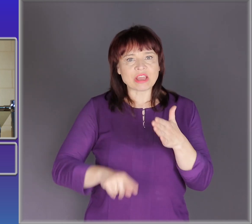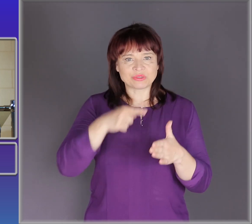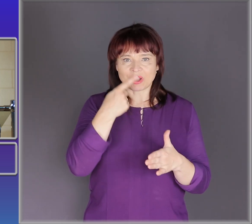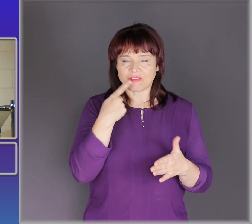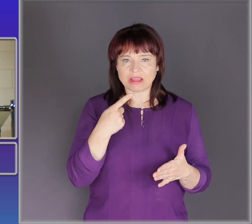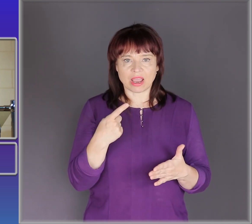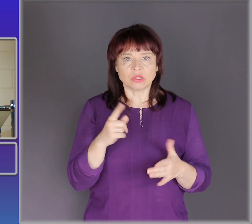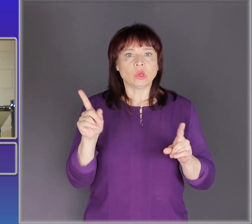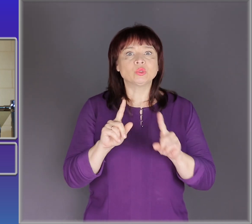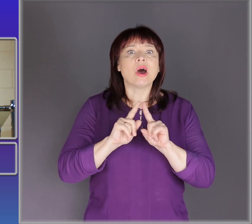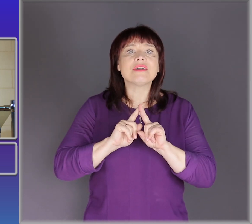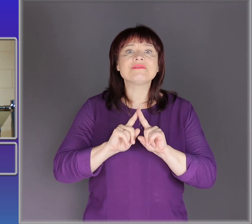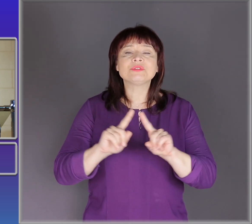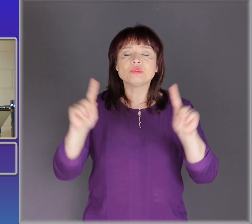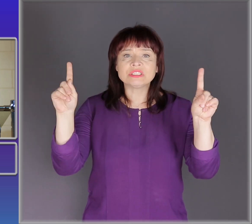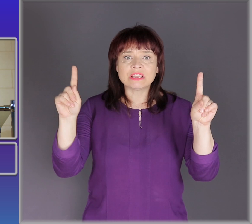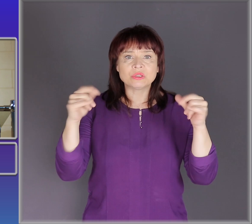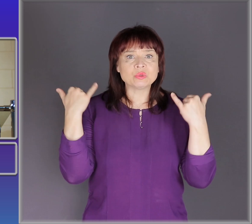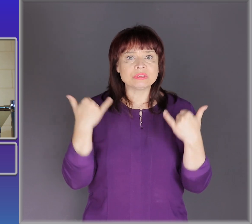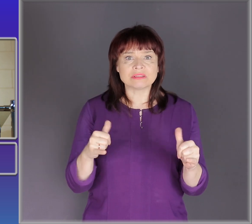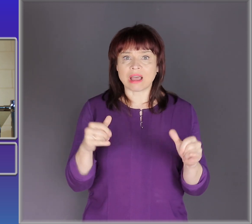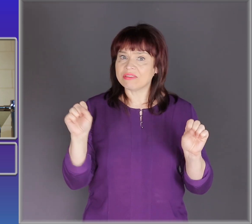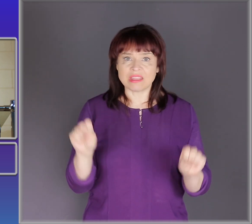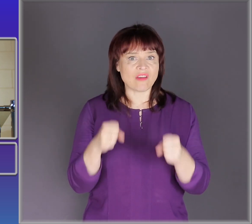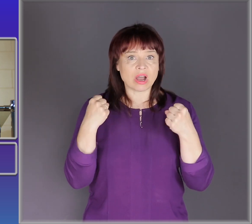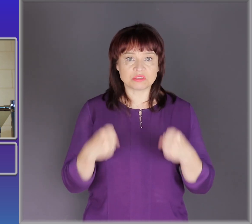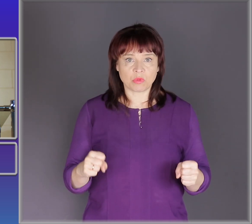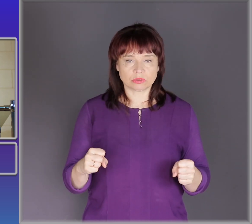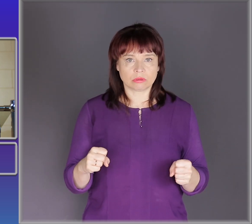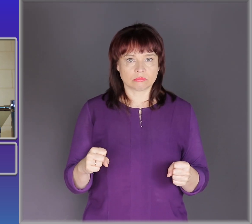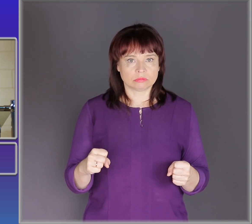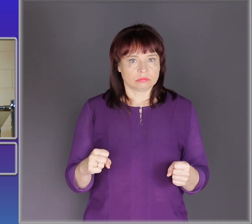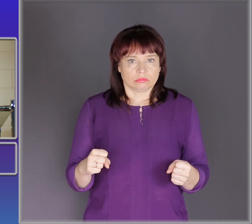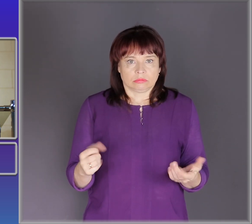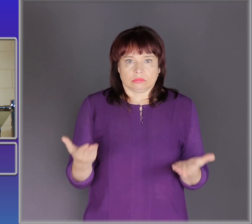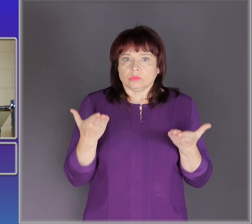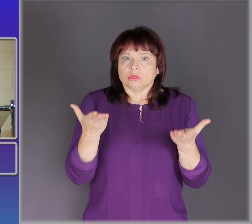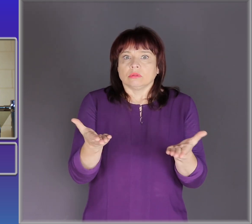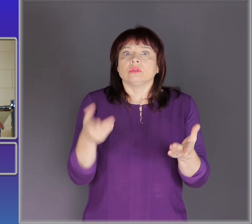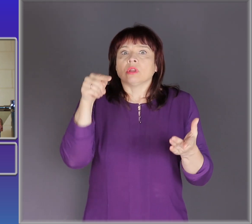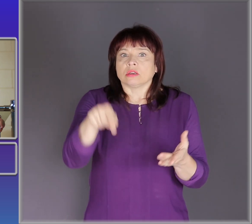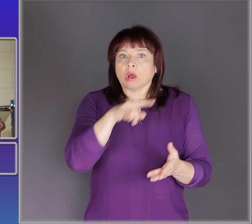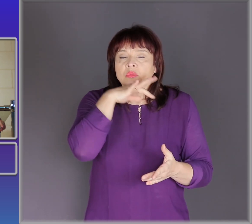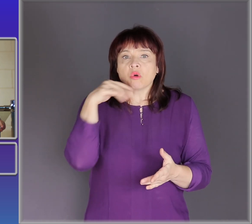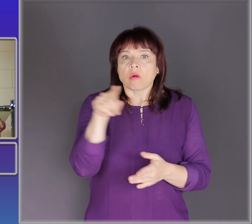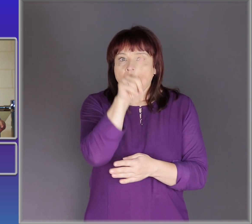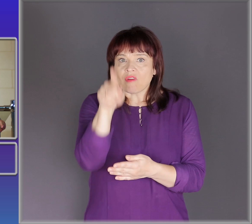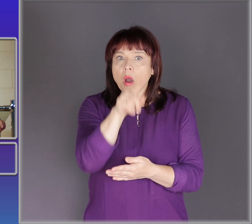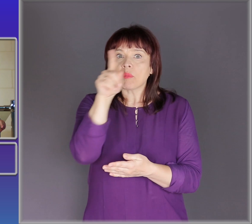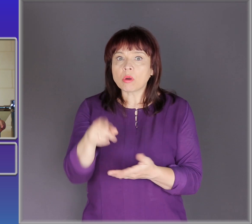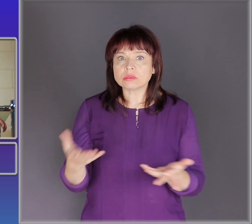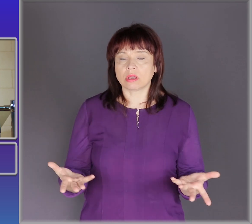христиане говорят что-то сверхестественное невозможно то перед нами стоит множество вопросов